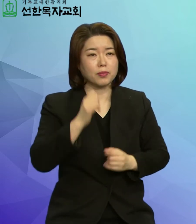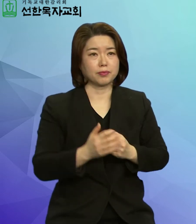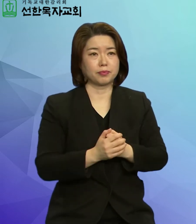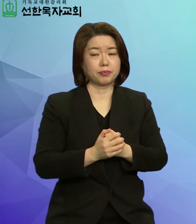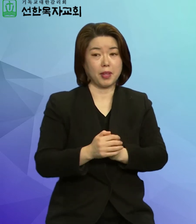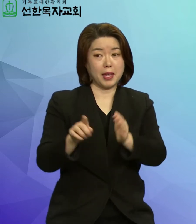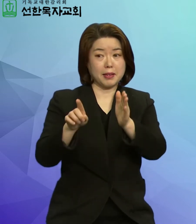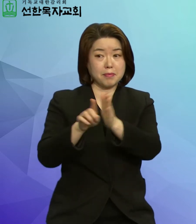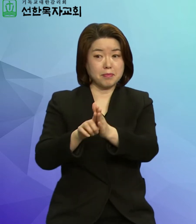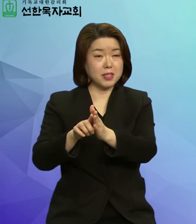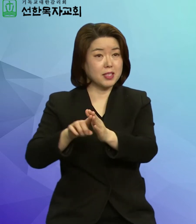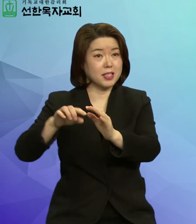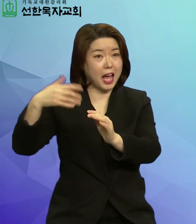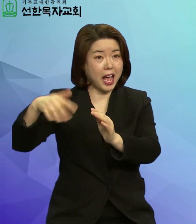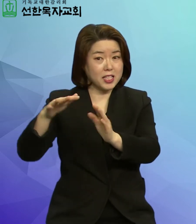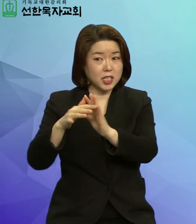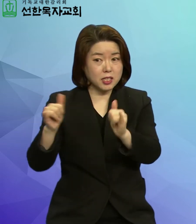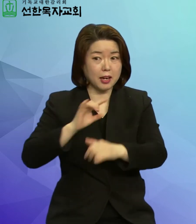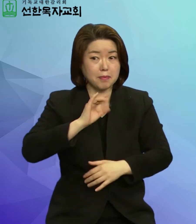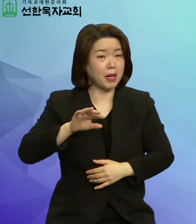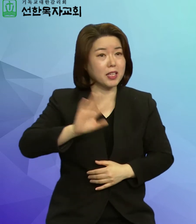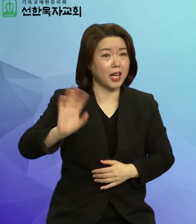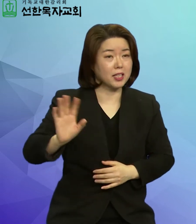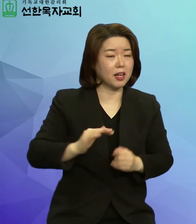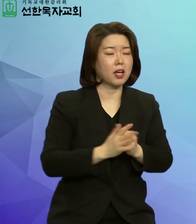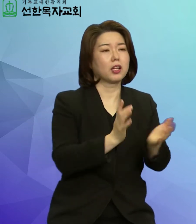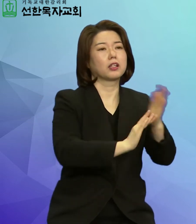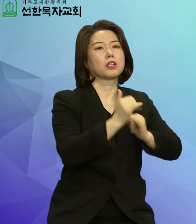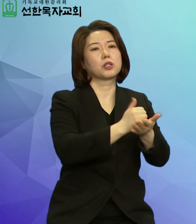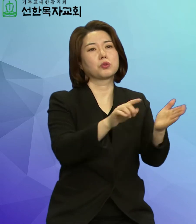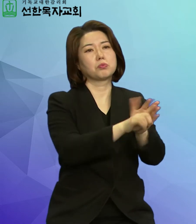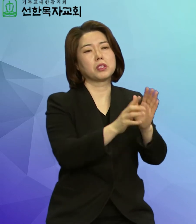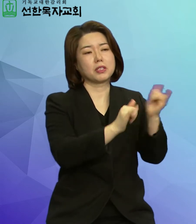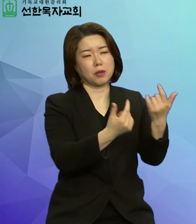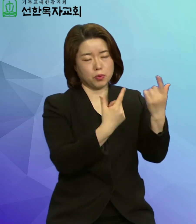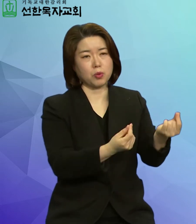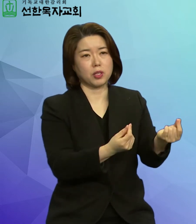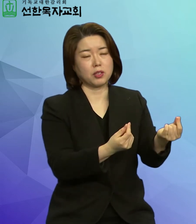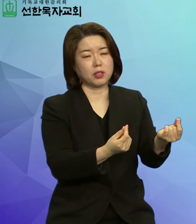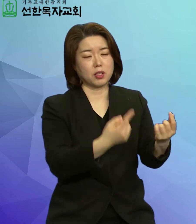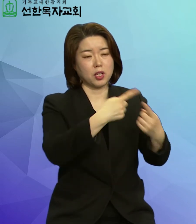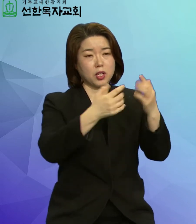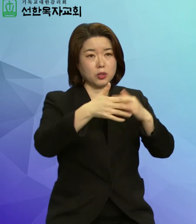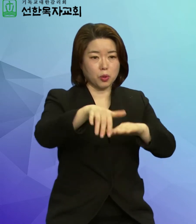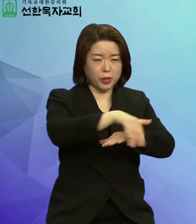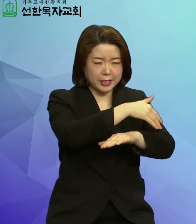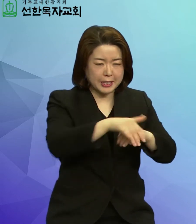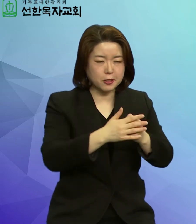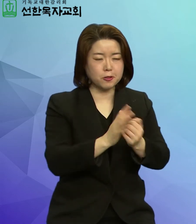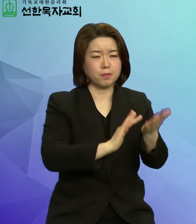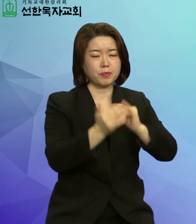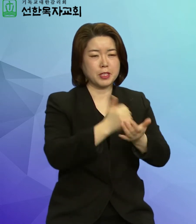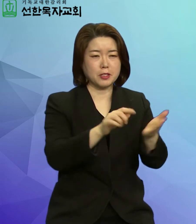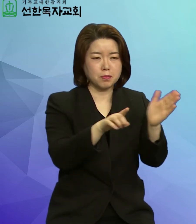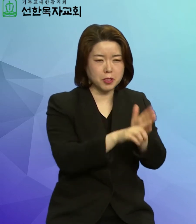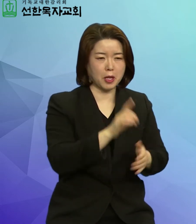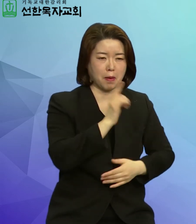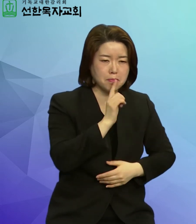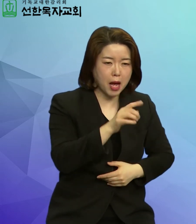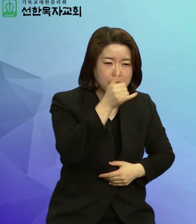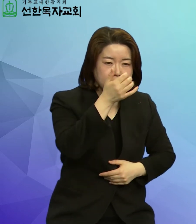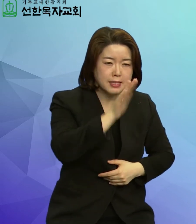겁니다. 불신자만 그런 게 아니고 예수 믿는 사람도 그렇습니다. 교회 다니고 예수